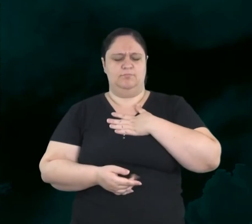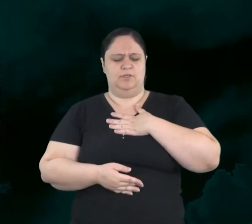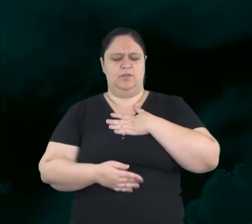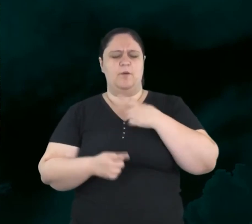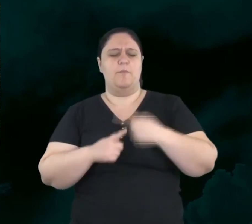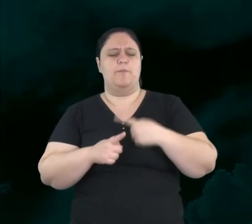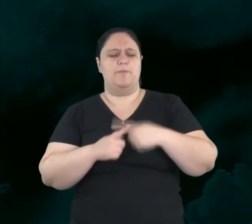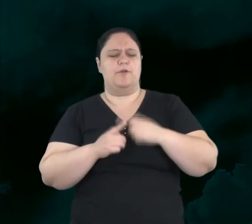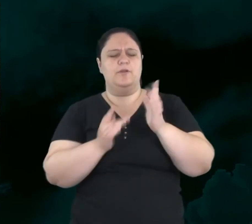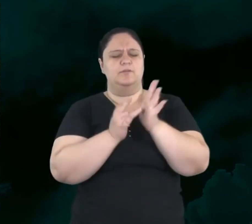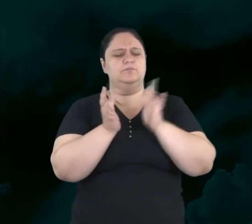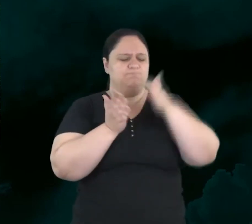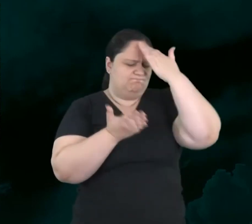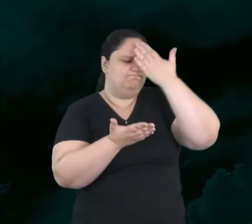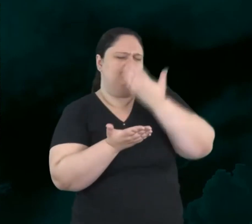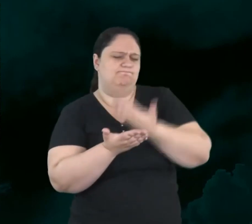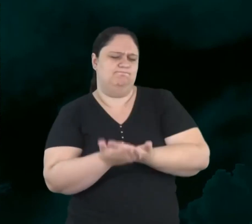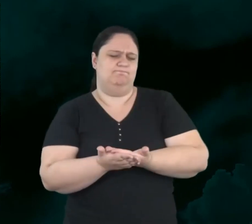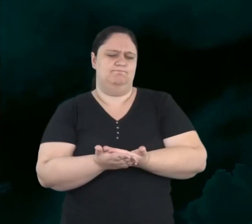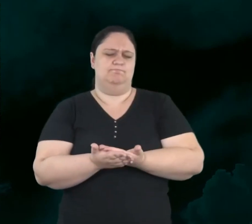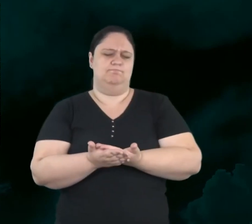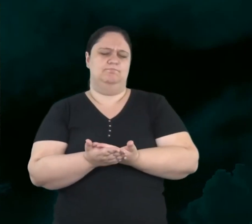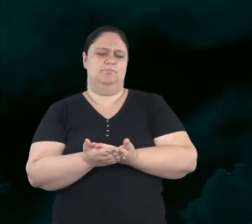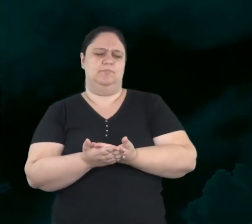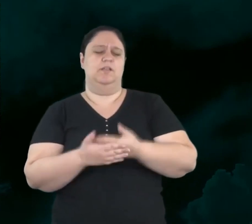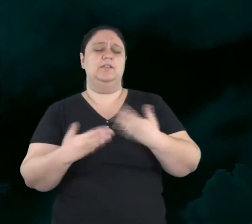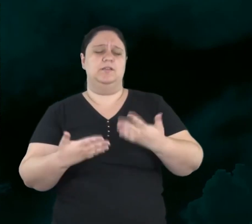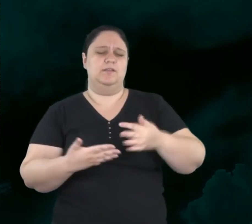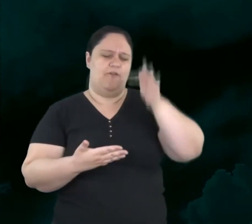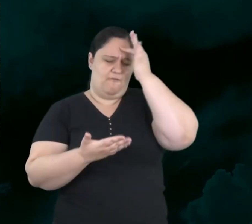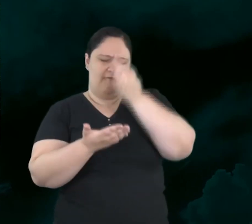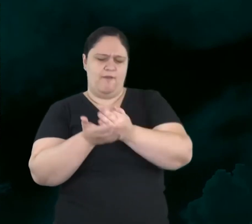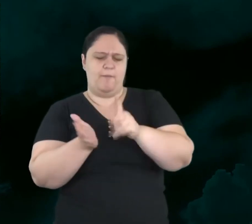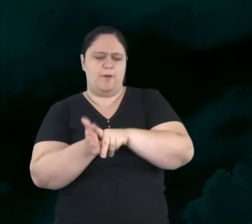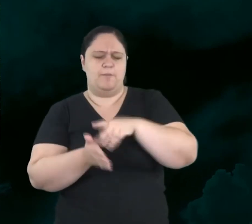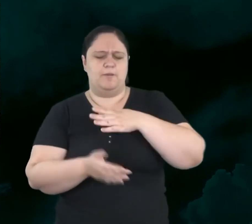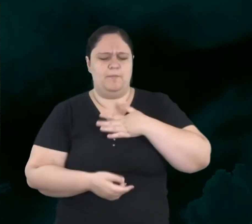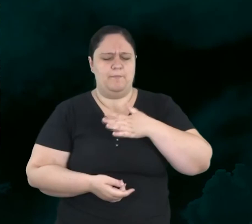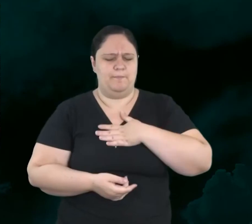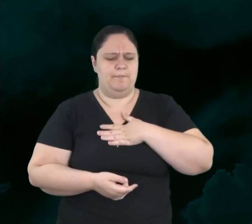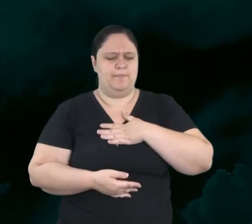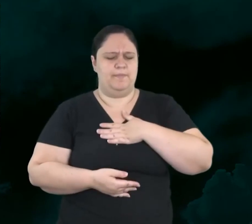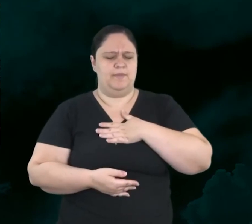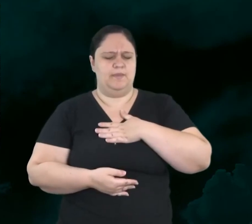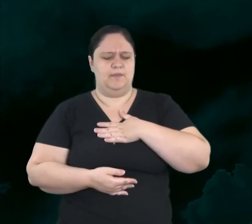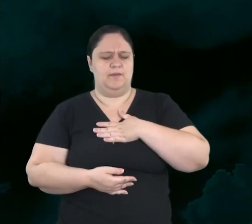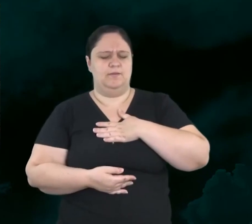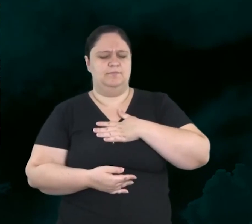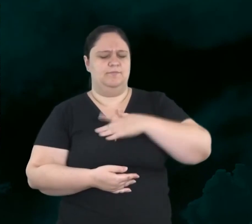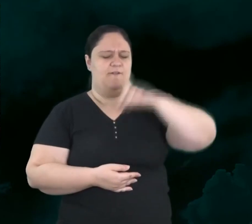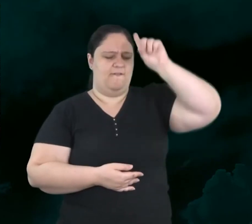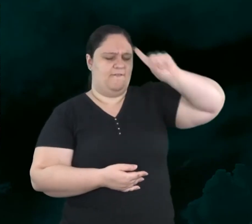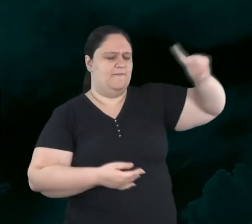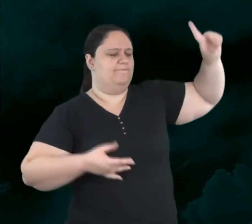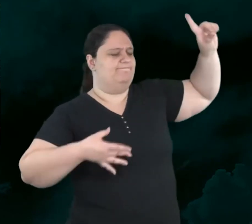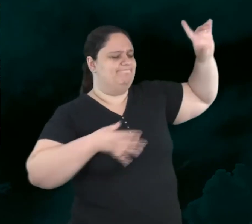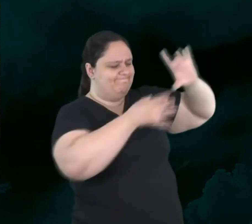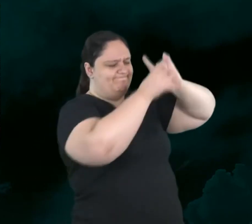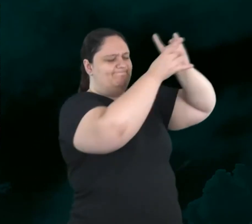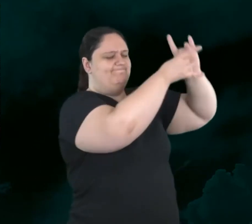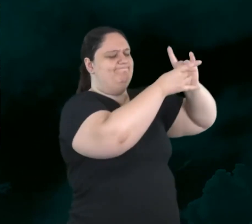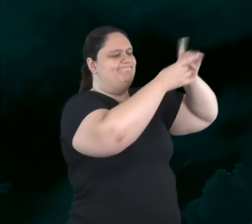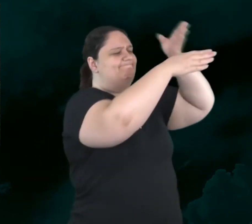Jesus, e essa fé nos faculta a entrada, ter acesso às coisas de Deus, às